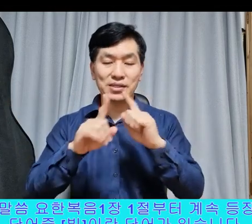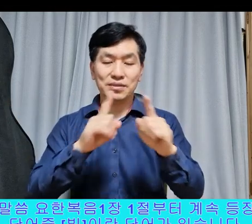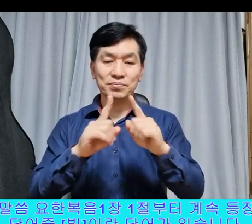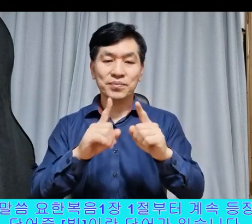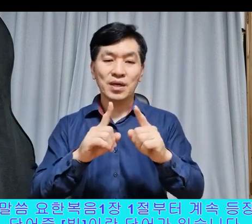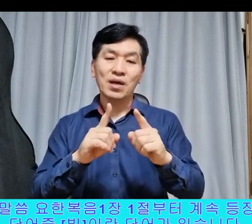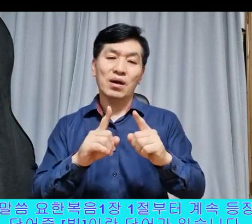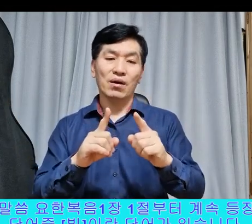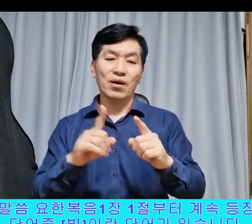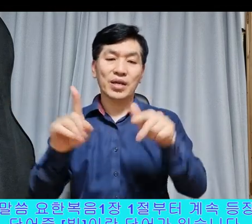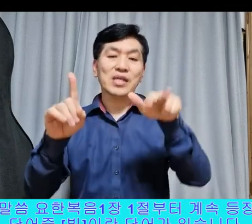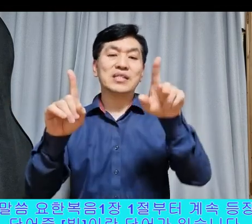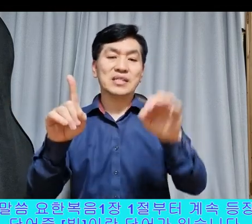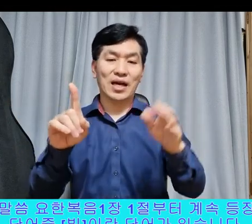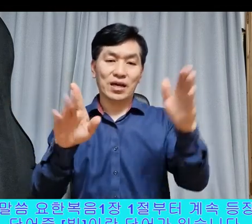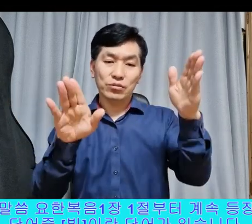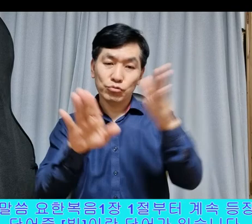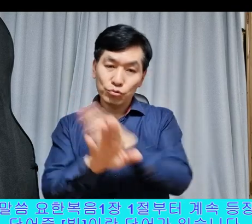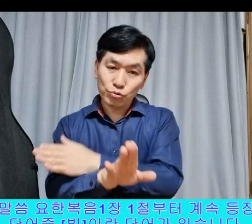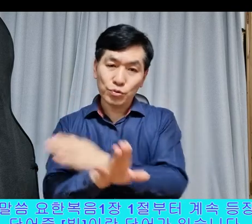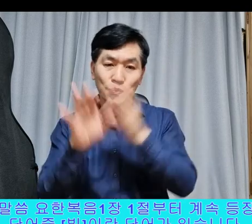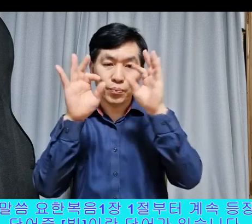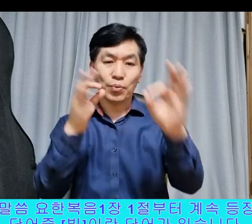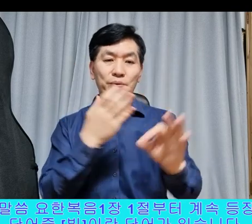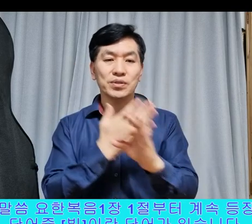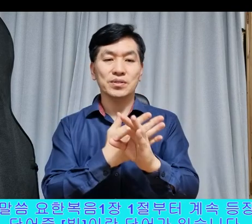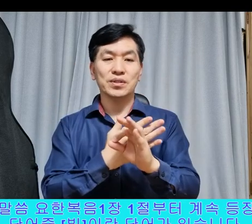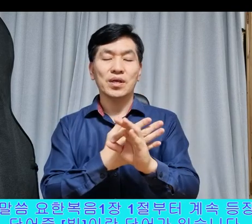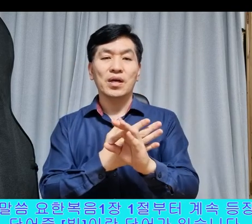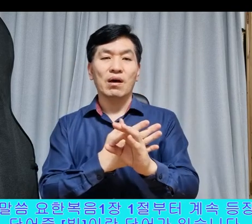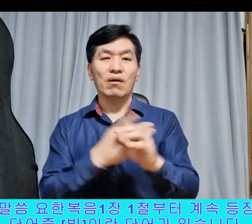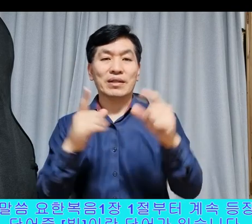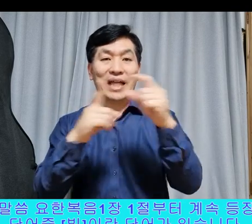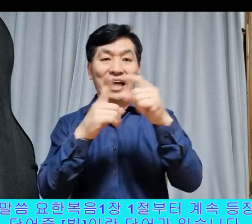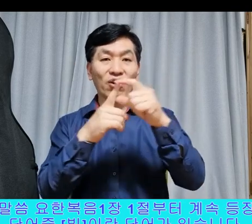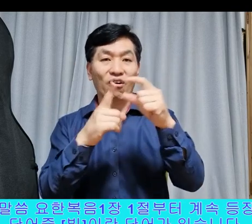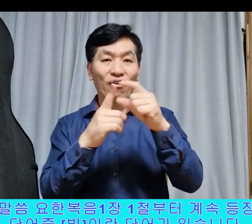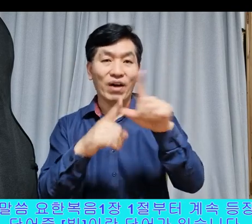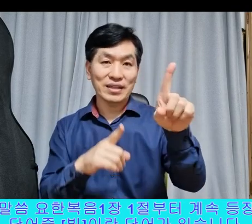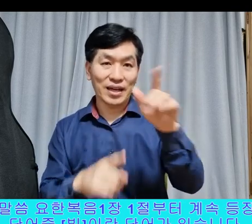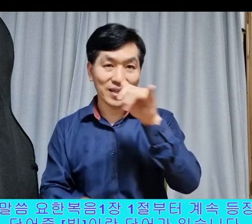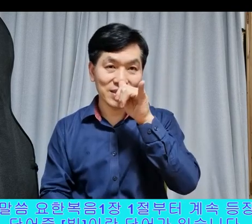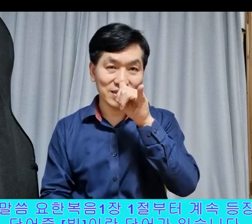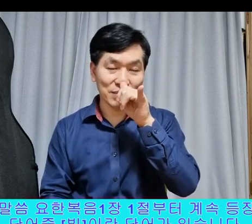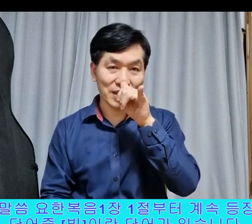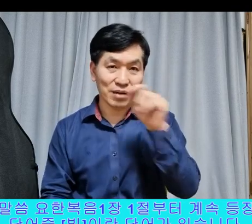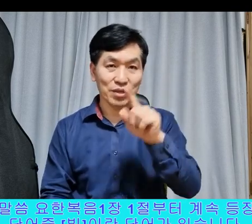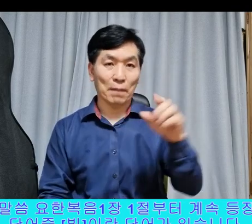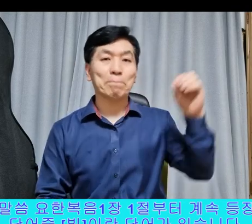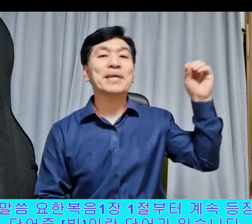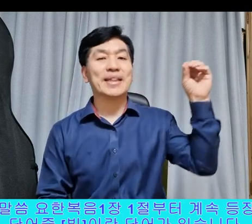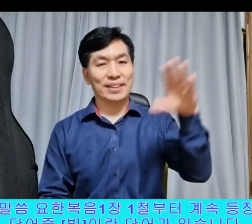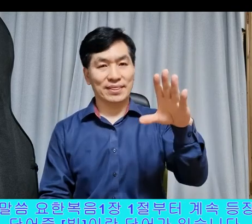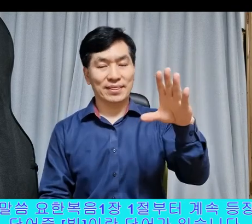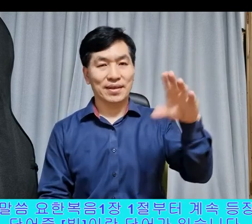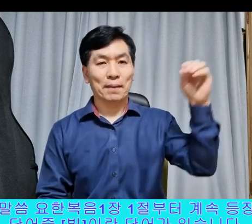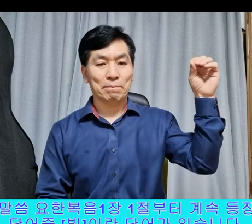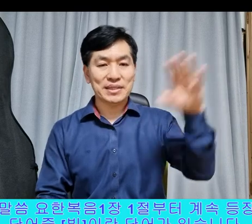말씀 1장 쭉 보면은 단어 하나 있습니다. 뭐냐면